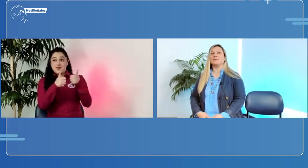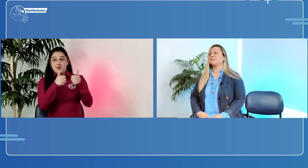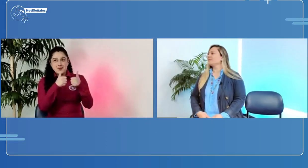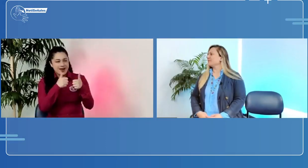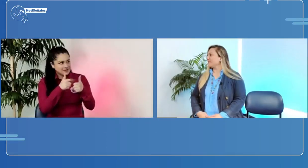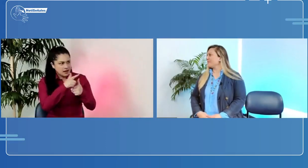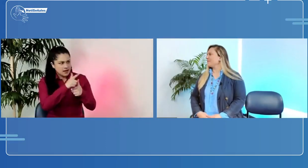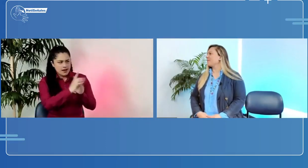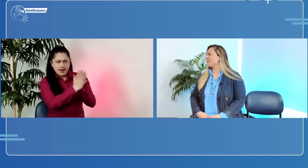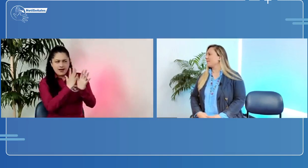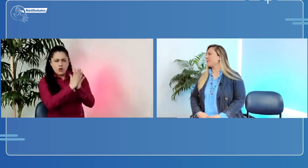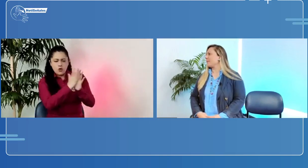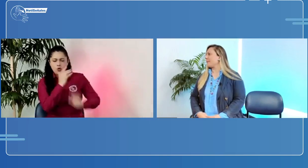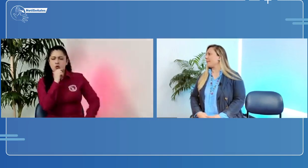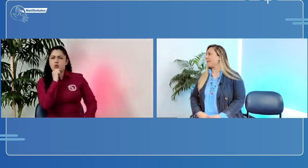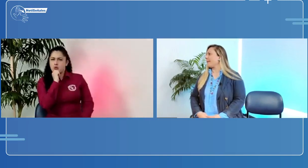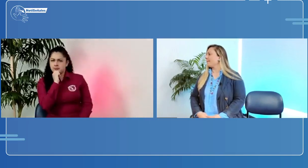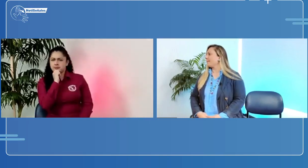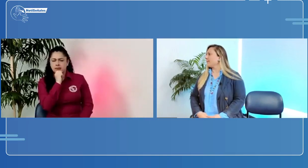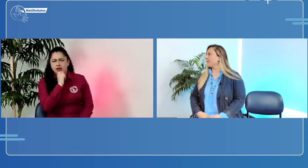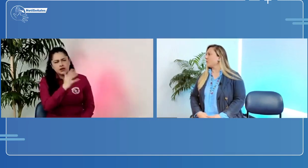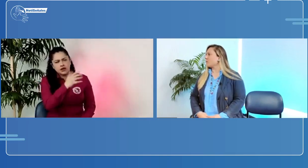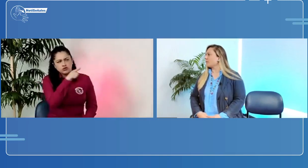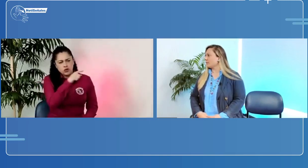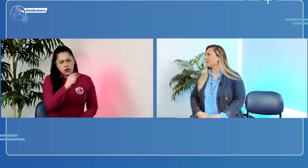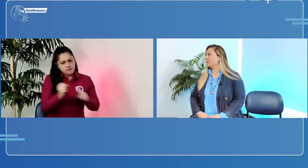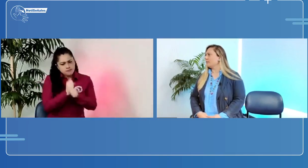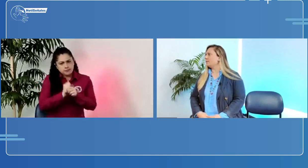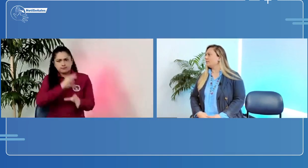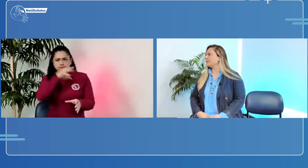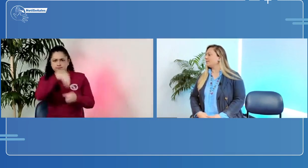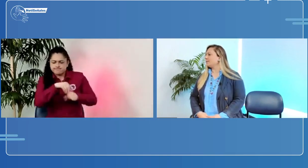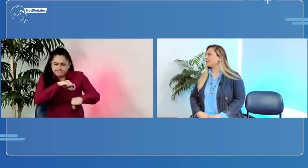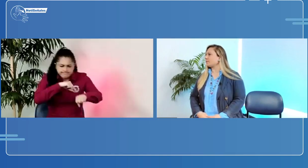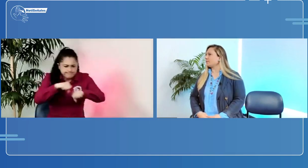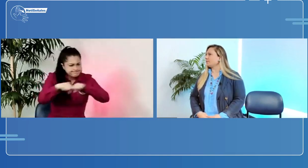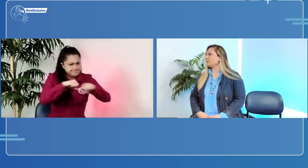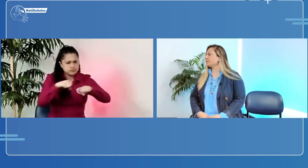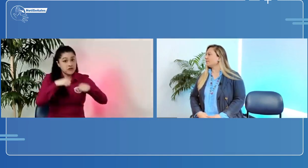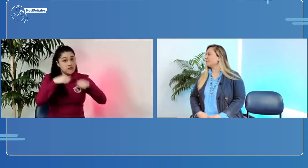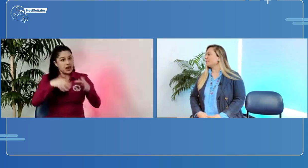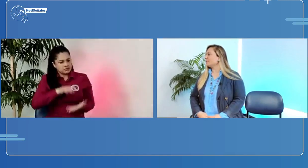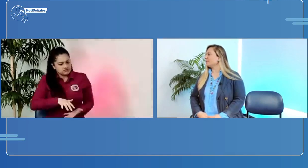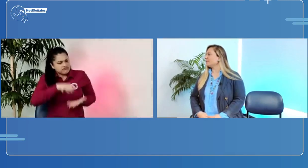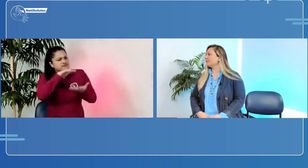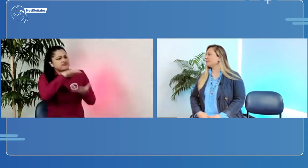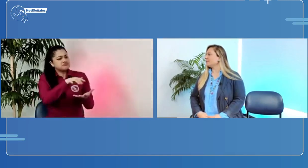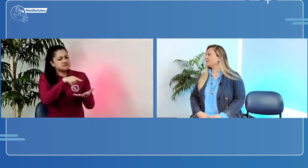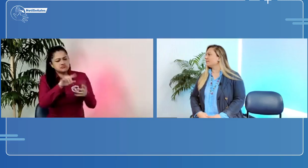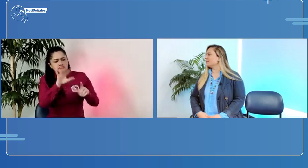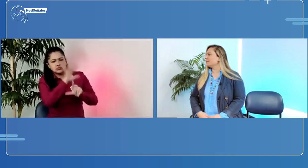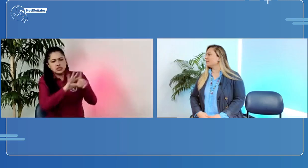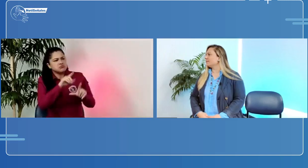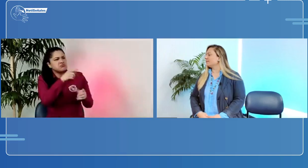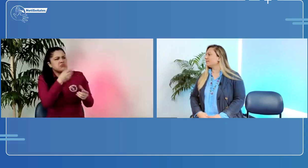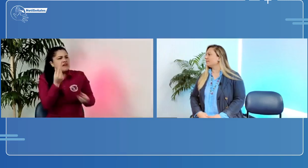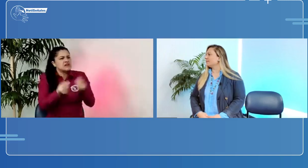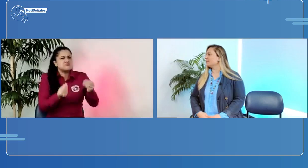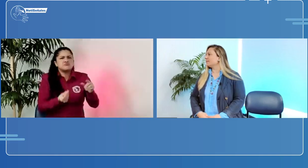Muy bien, todo eso que nos cuentas, todo este trabajo, que toda esta gestión que se ha hecho, y bueno, ustedes ya